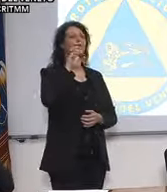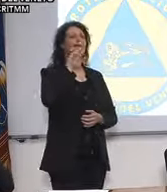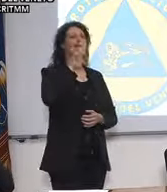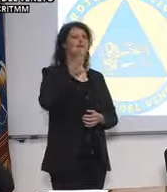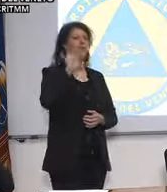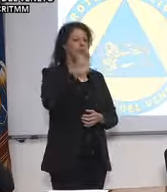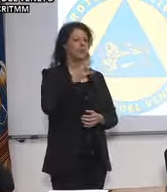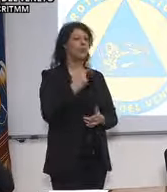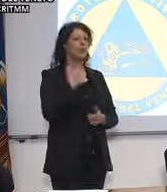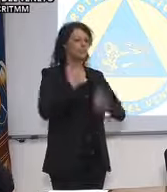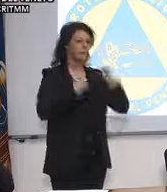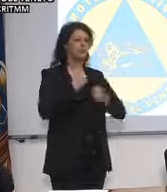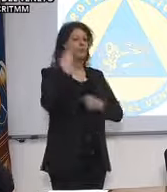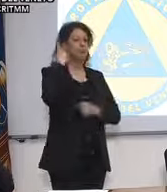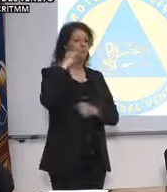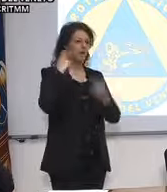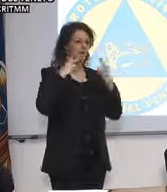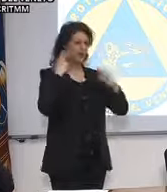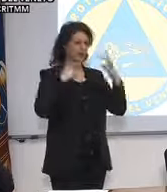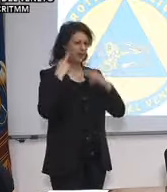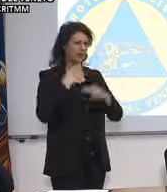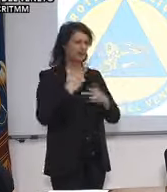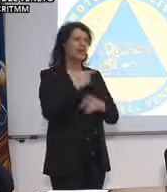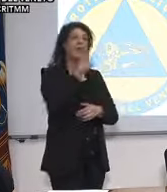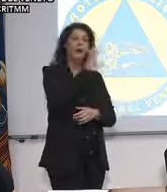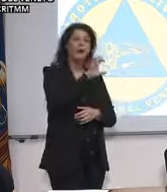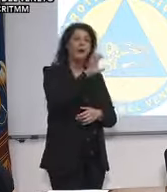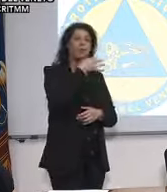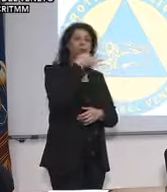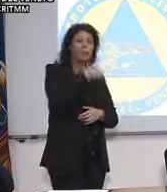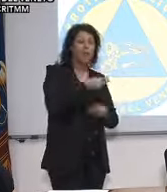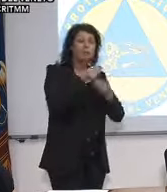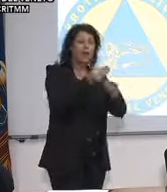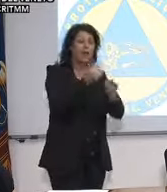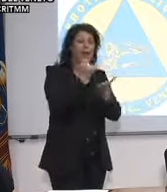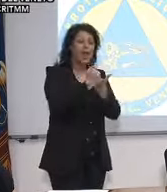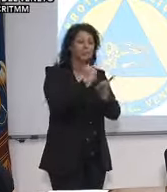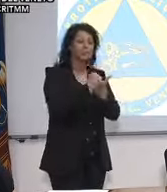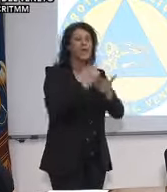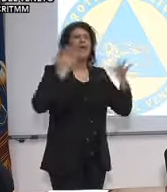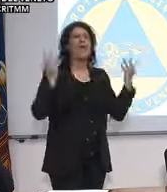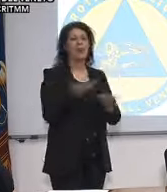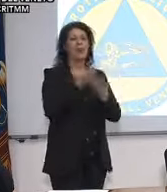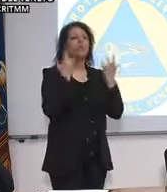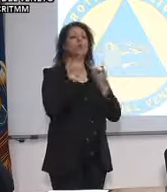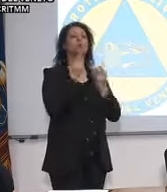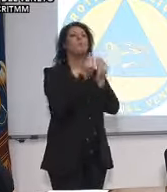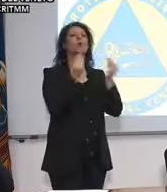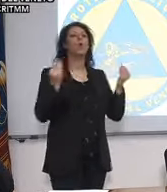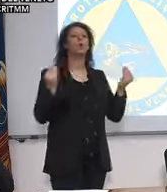parrucchieri, la regione potrebbe autorizzare almeno loro gli estetisti a vendere almeno i prodotti non potendo fare i trattamenti?